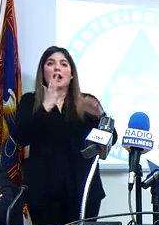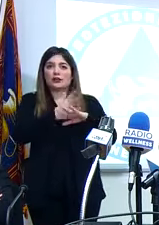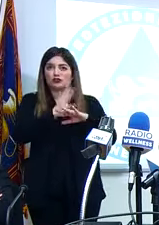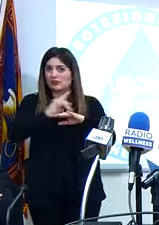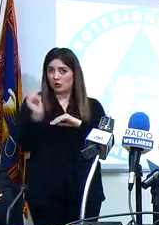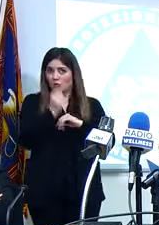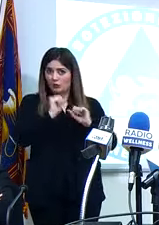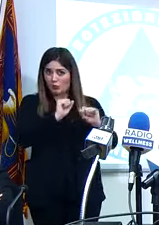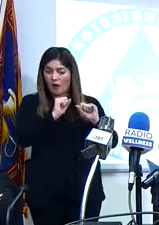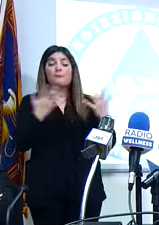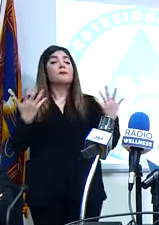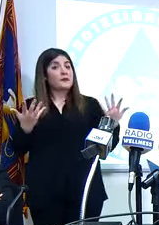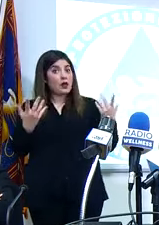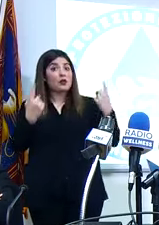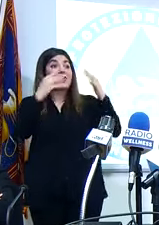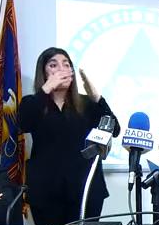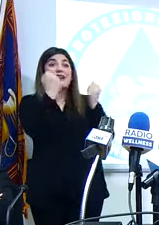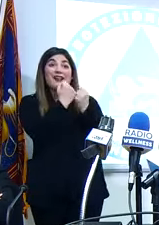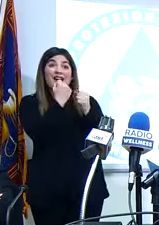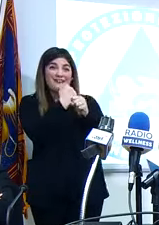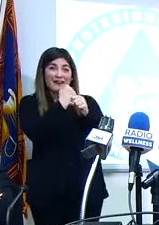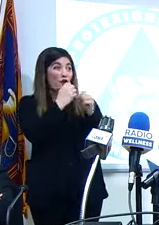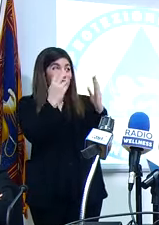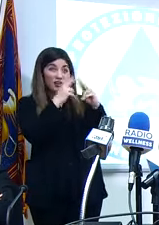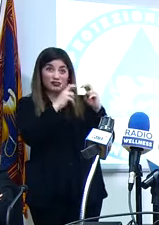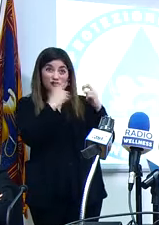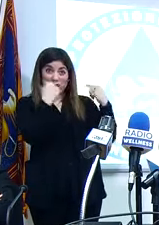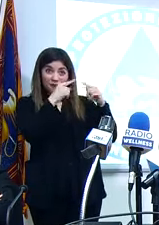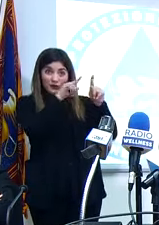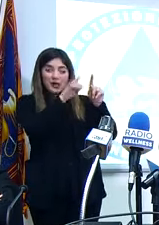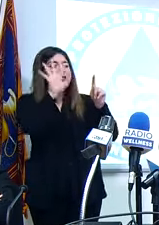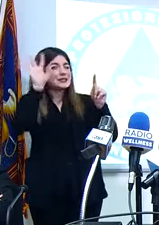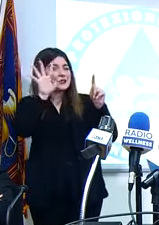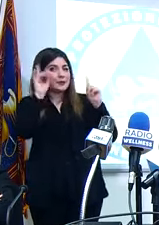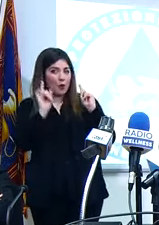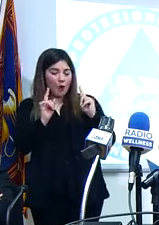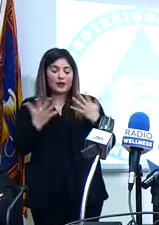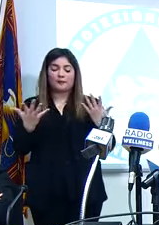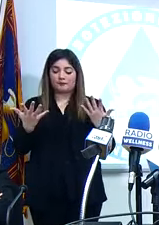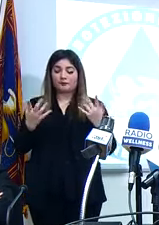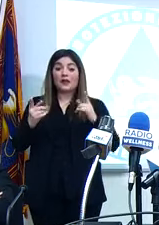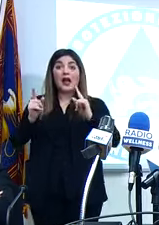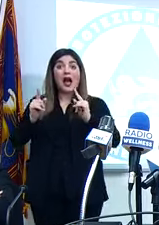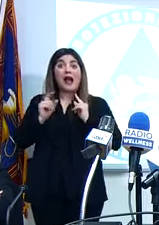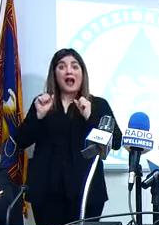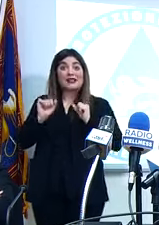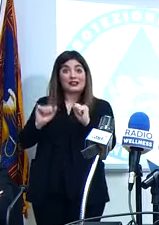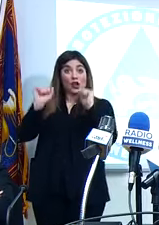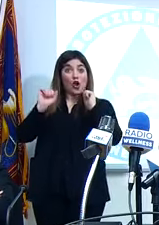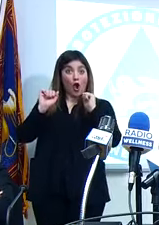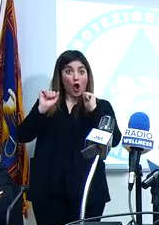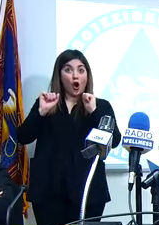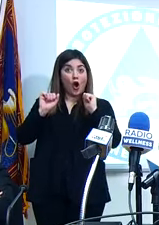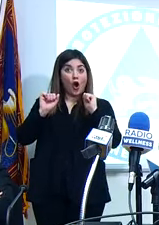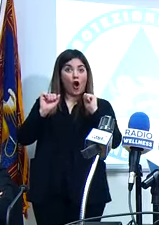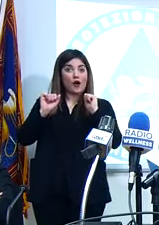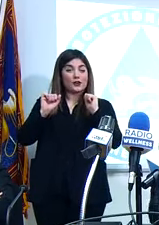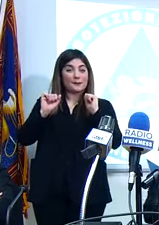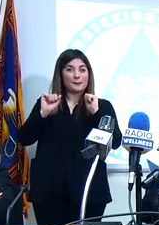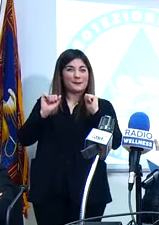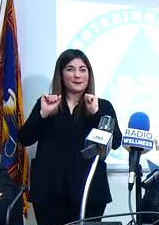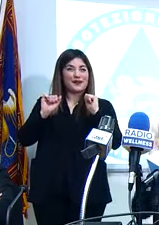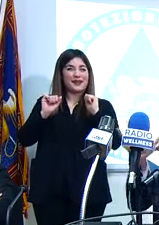E allora, su questi lavori, quello che sembra è che mentre gli anticorpi, e l'Università di Galveston nel Texas lo ha fatto, e